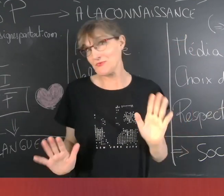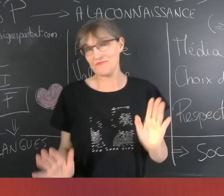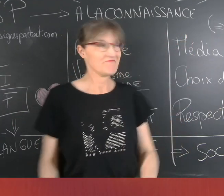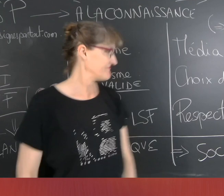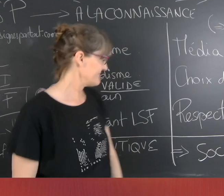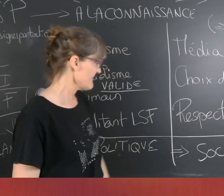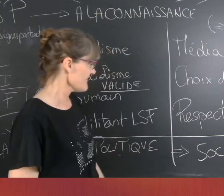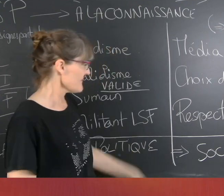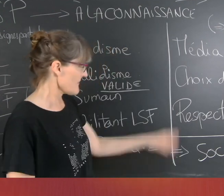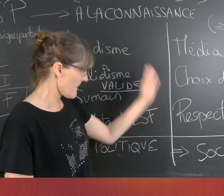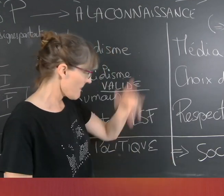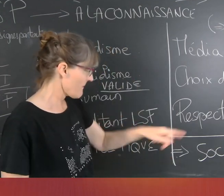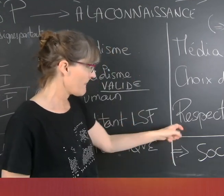même.